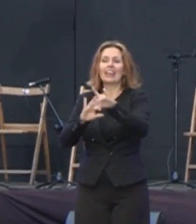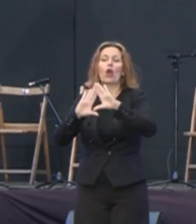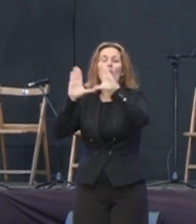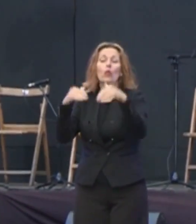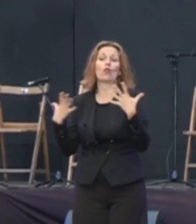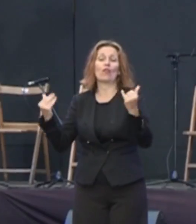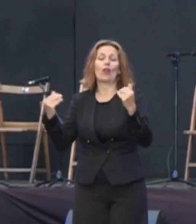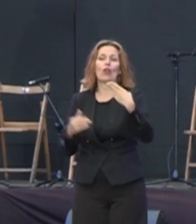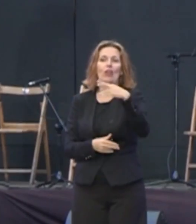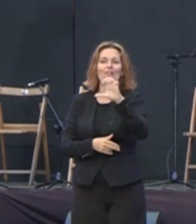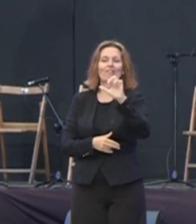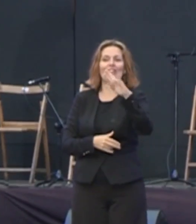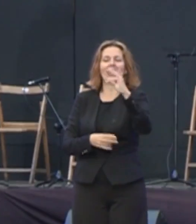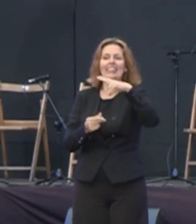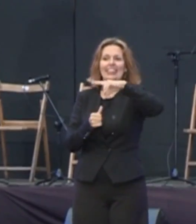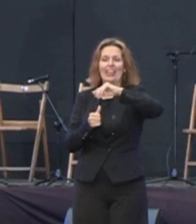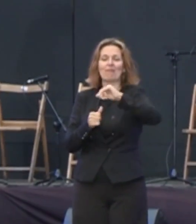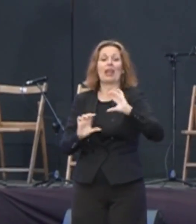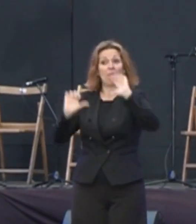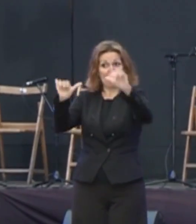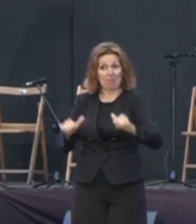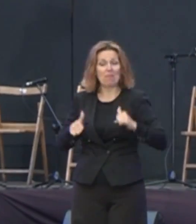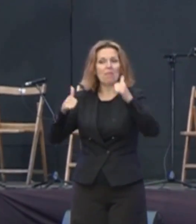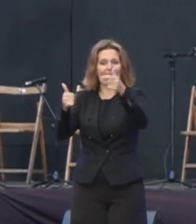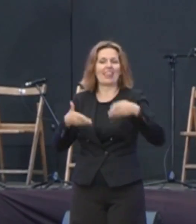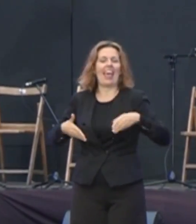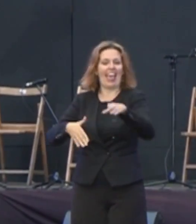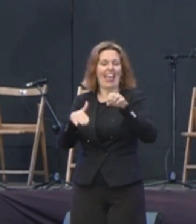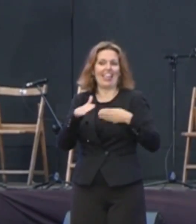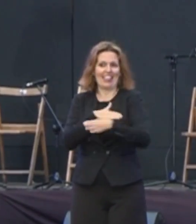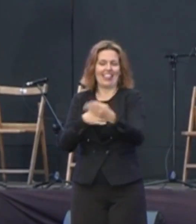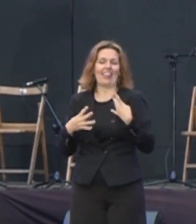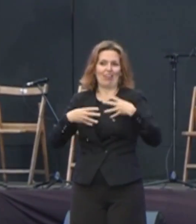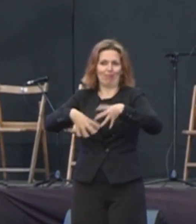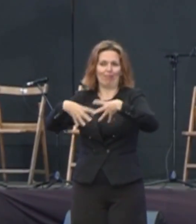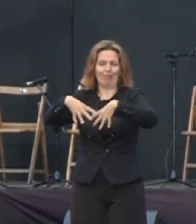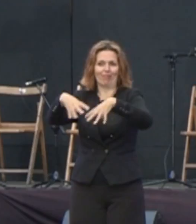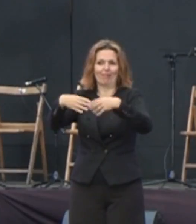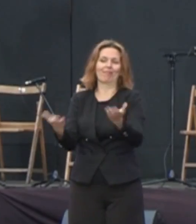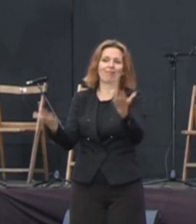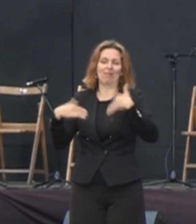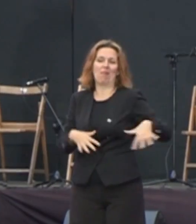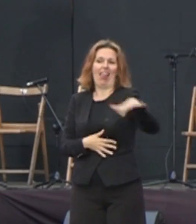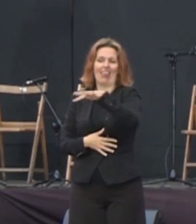conjunto folclórico BERT de Armenia, que hace ya su entrada en la plaza.